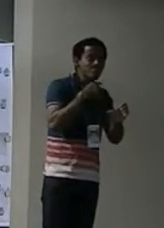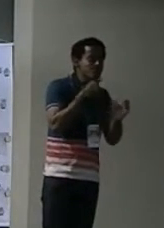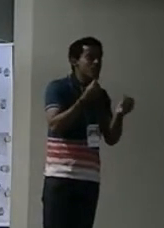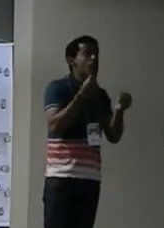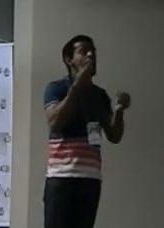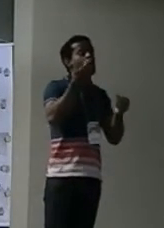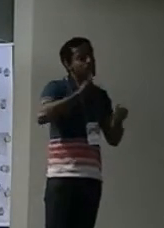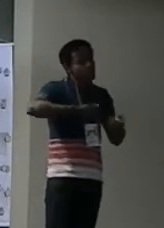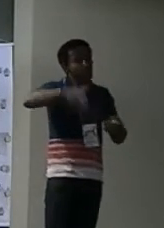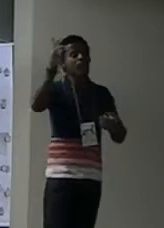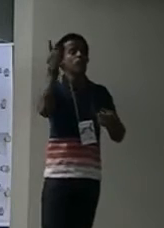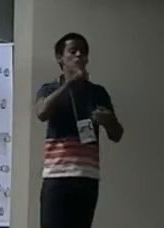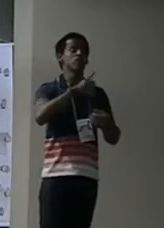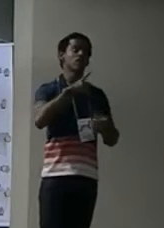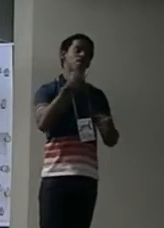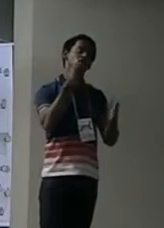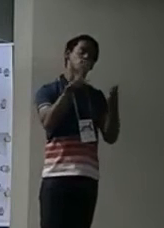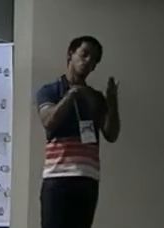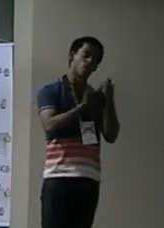Também.